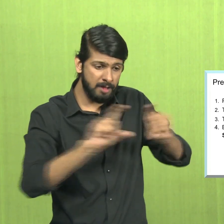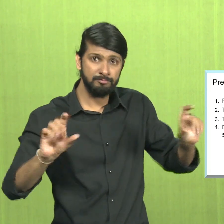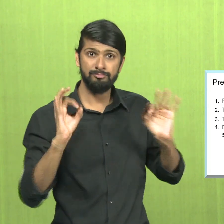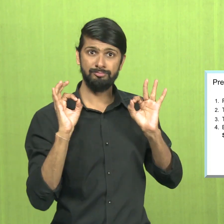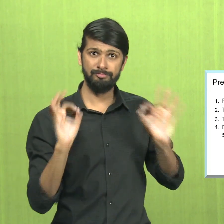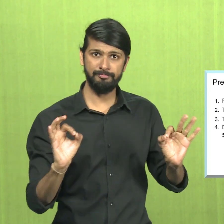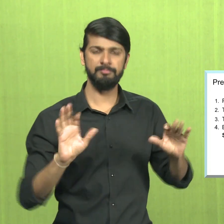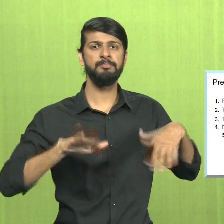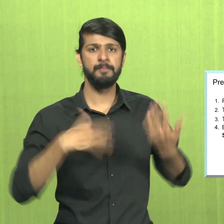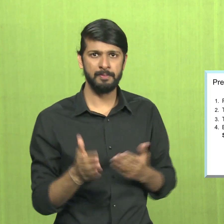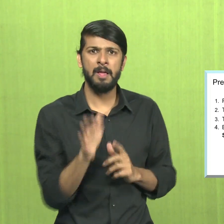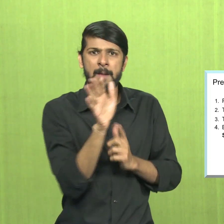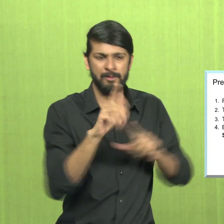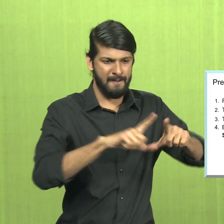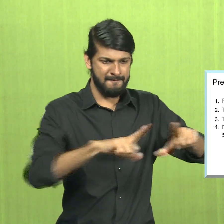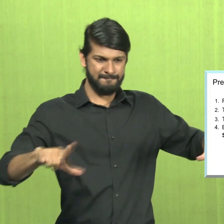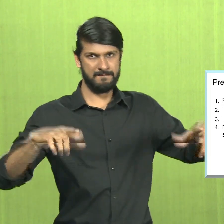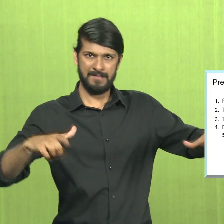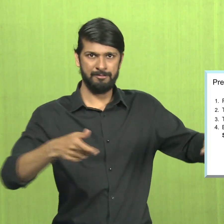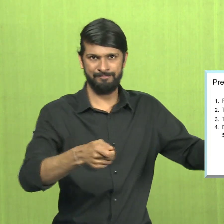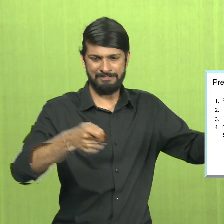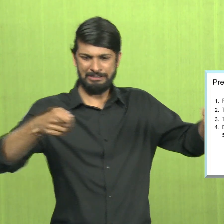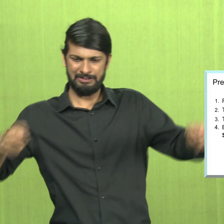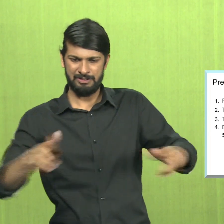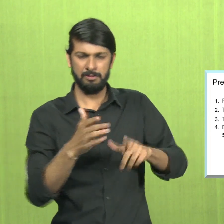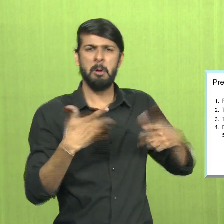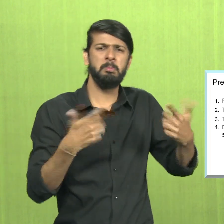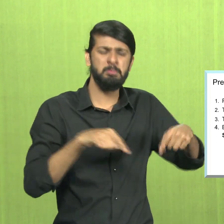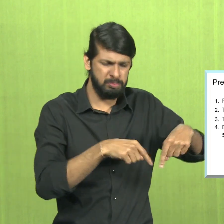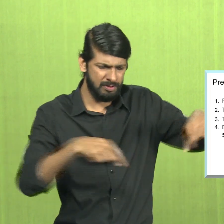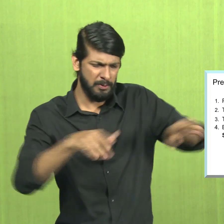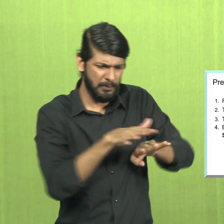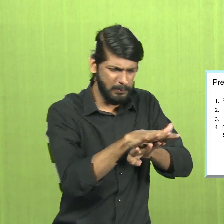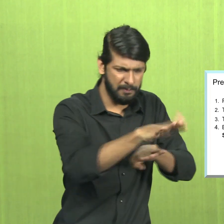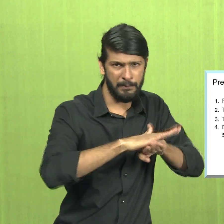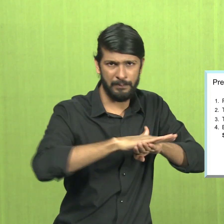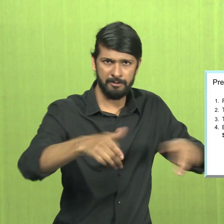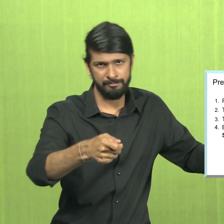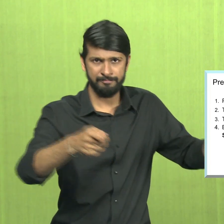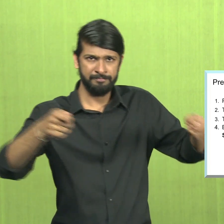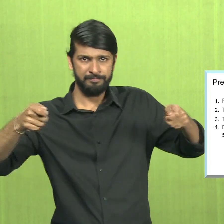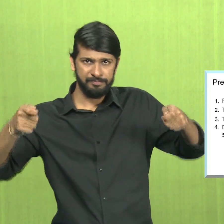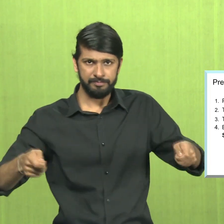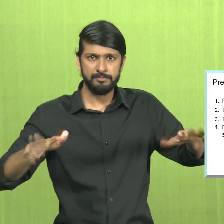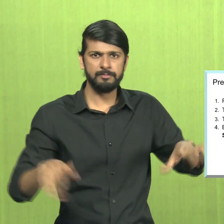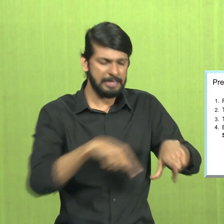वॉटर केम आउट एंड ऑब्जर्व फास्टिंग स्मूद फ्रंट पीस कट